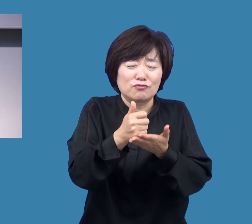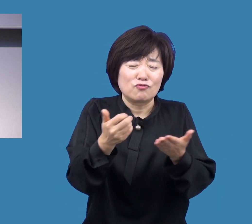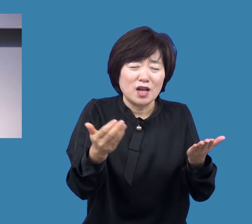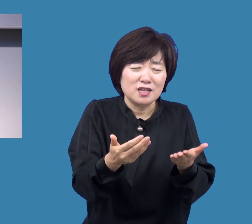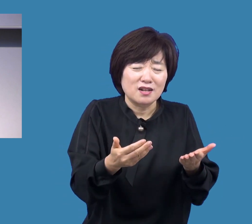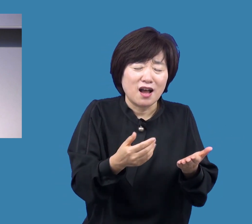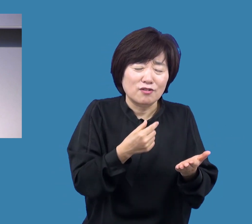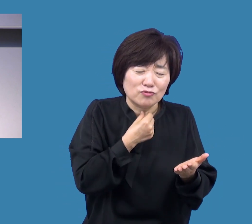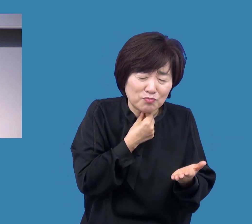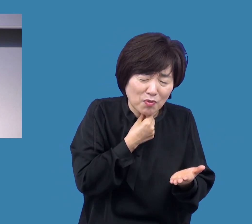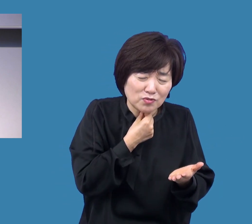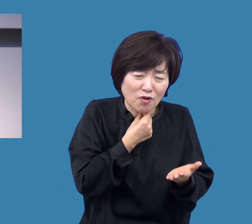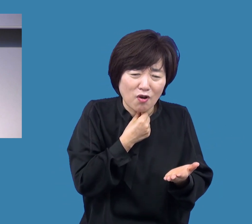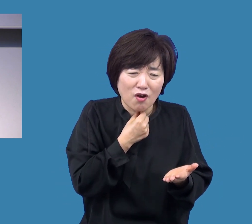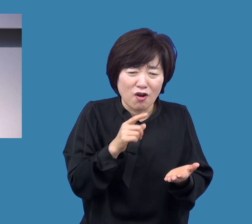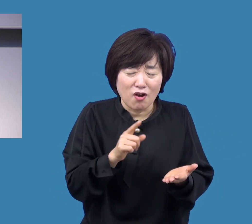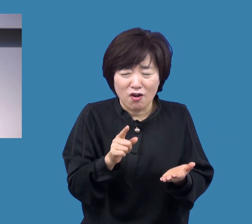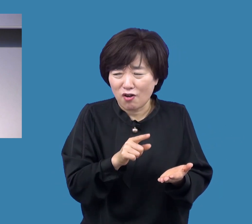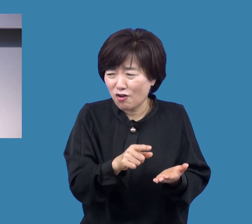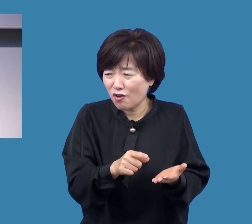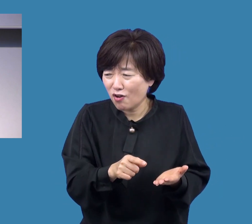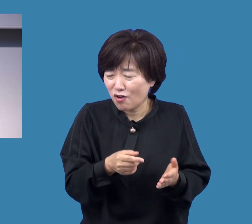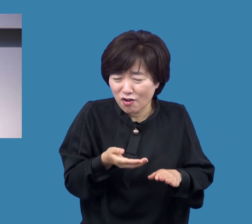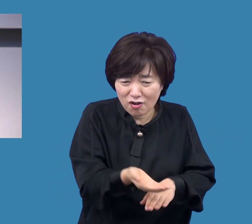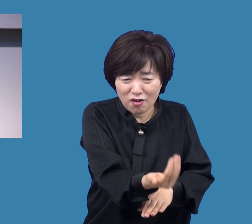이러니까 티도 안 나는 게 너무 속상한 거야. 그래서 이거